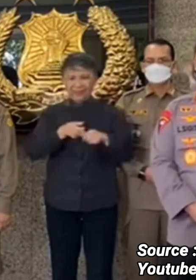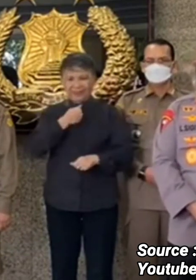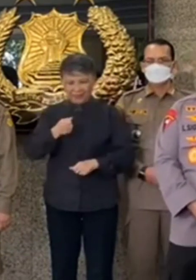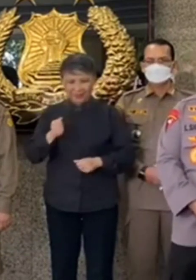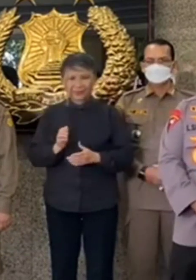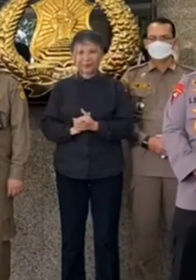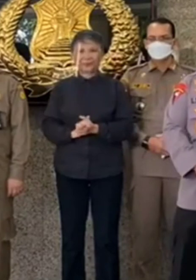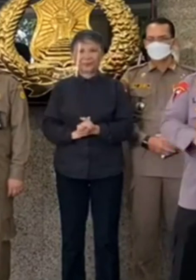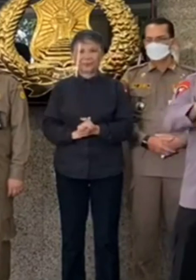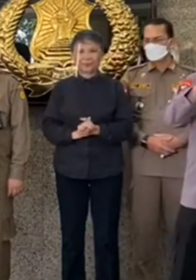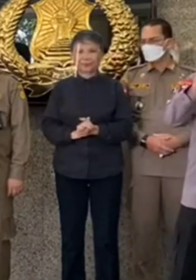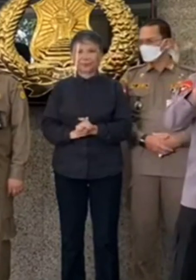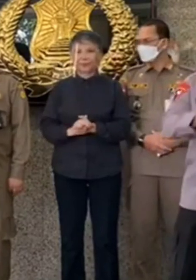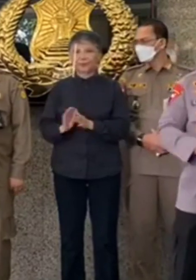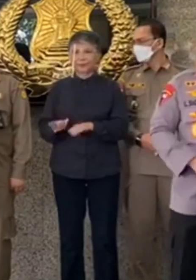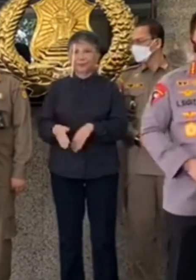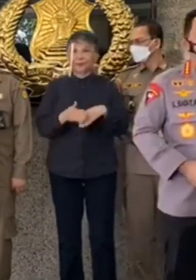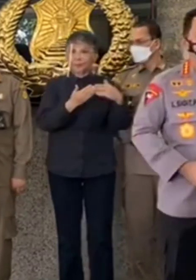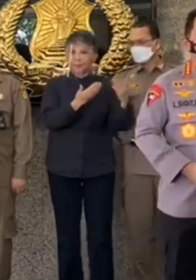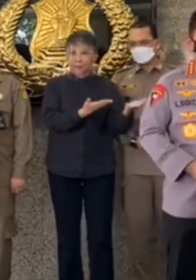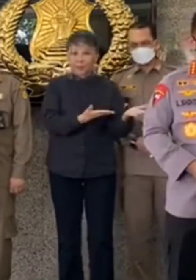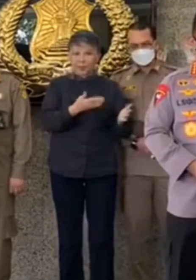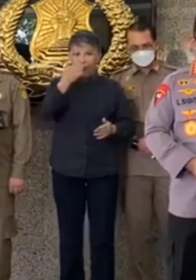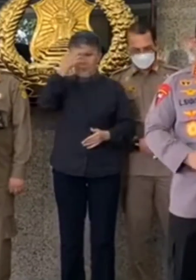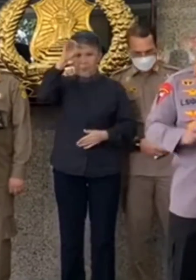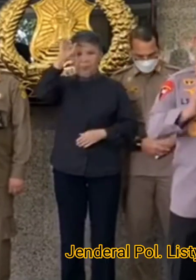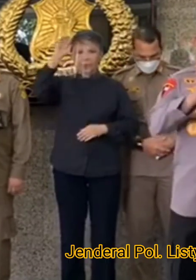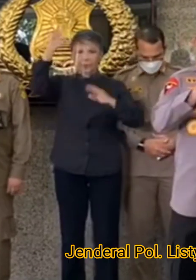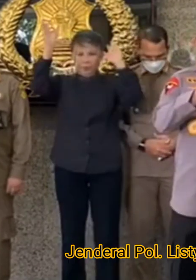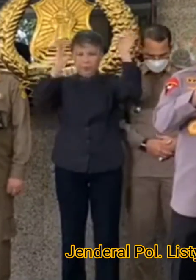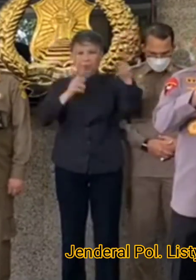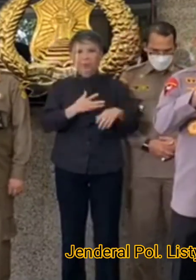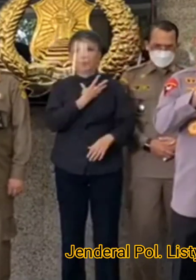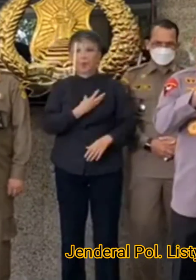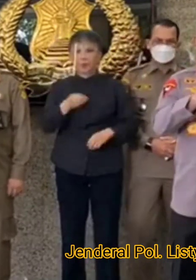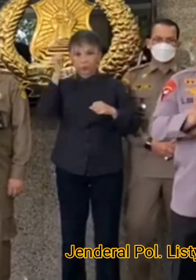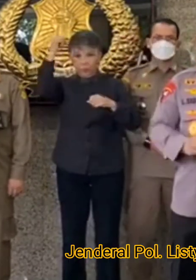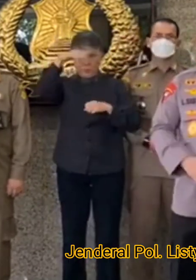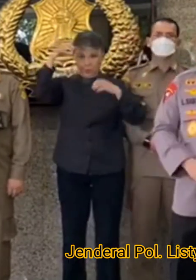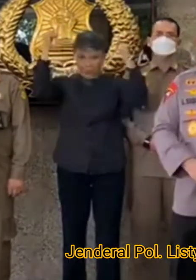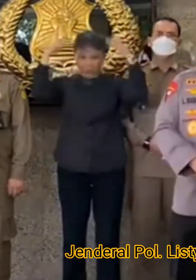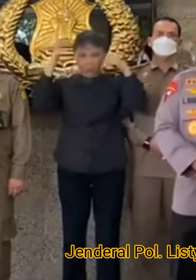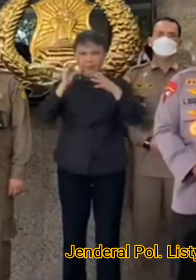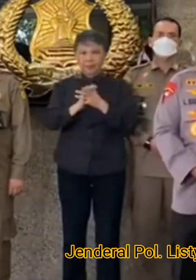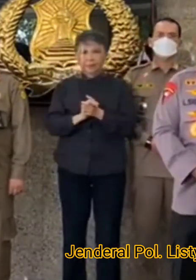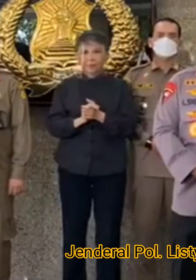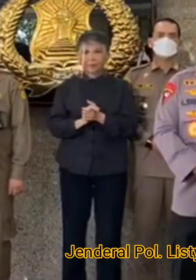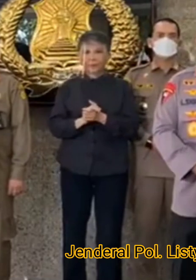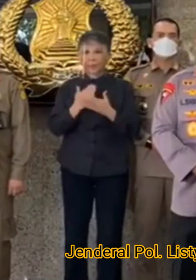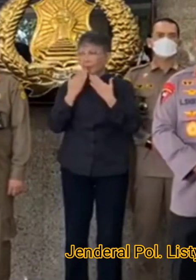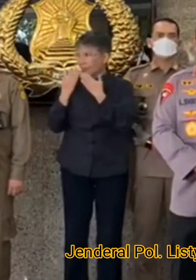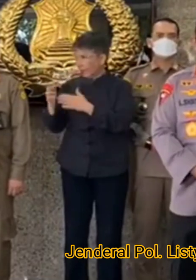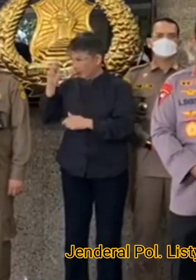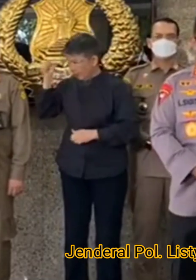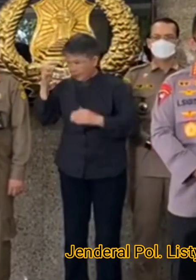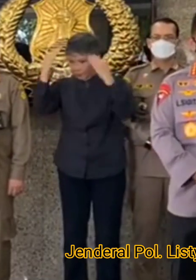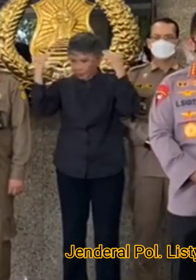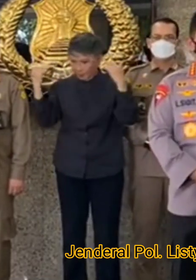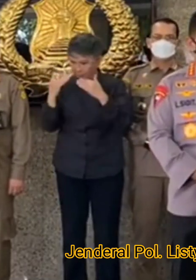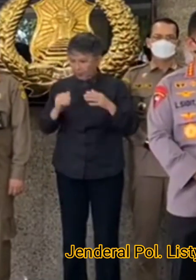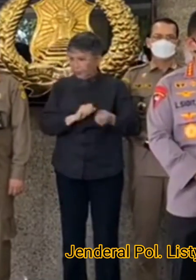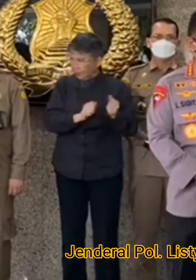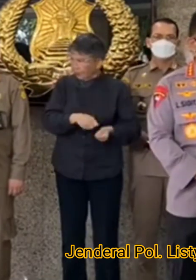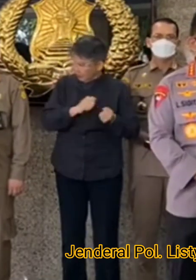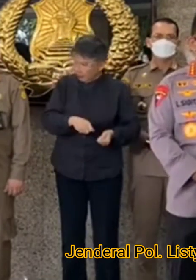kasih bawa ke proyek Assalamualaikum warahmatullahi wabarakatuh yang saya mati bapak Menteri Pertanian ke